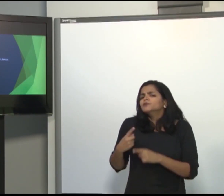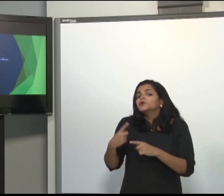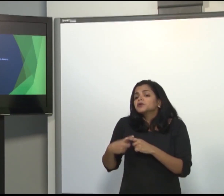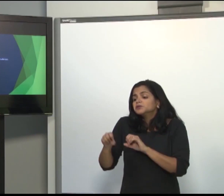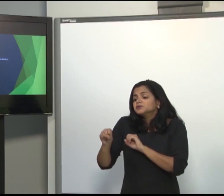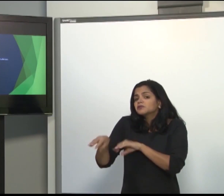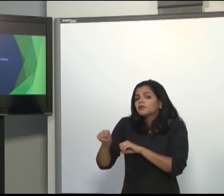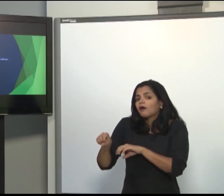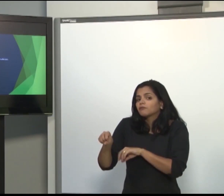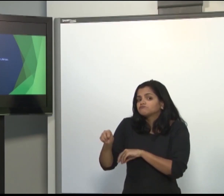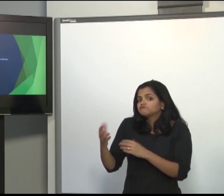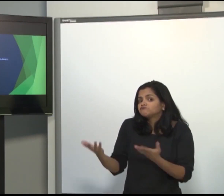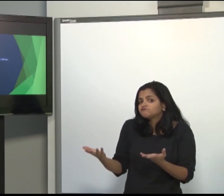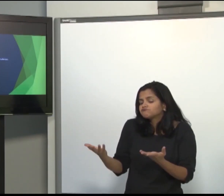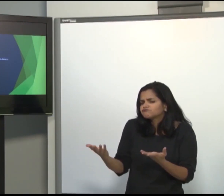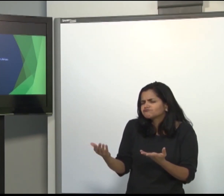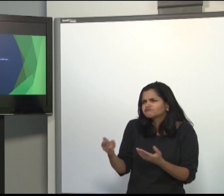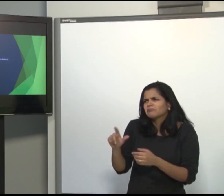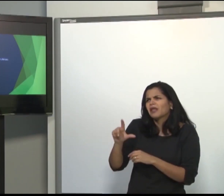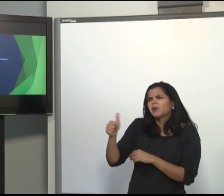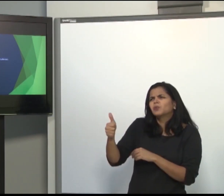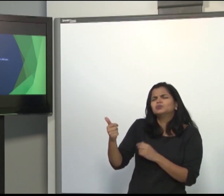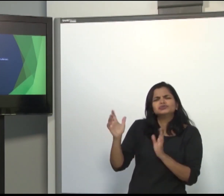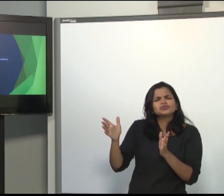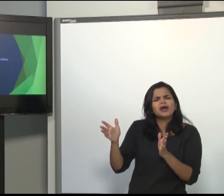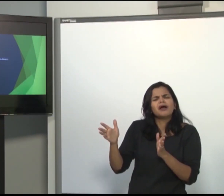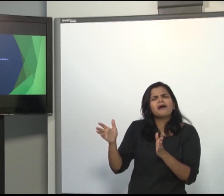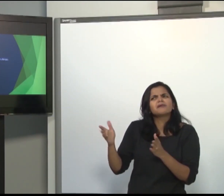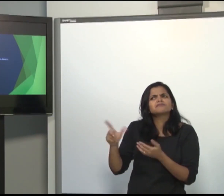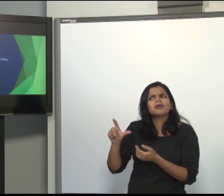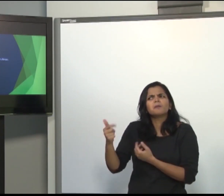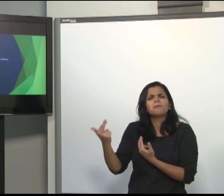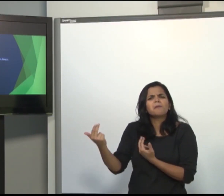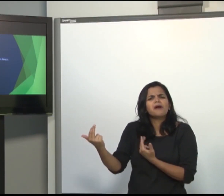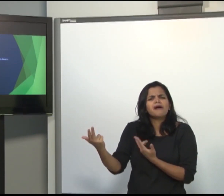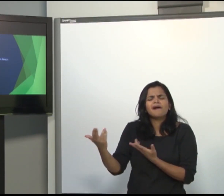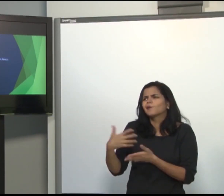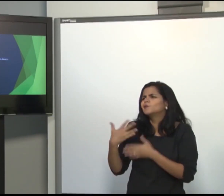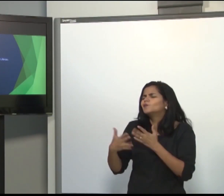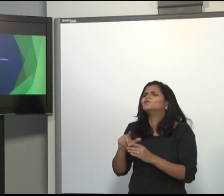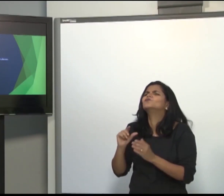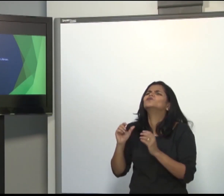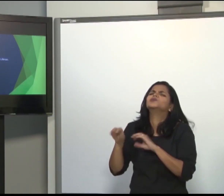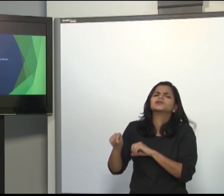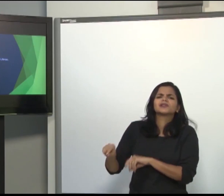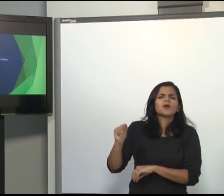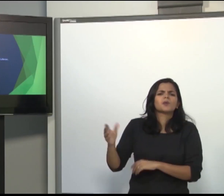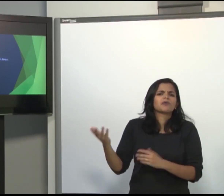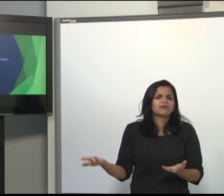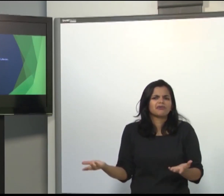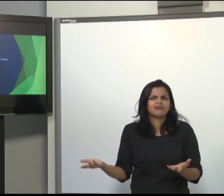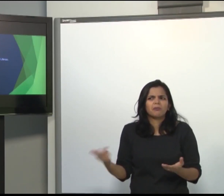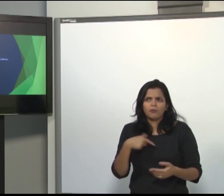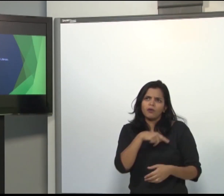reflexão. Por que ensinar? A L1 é a língua de